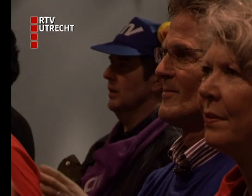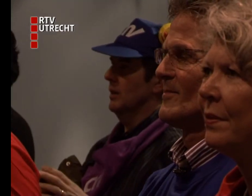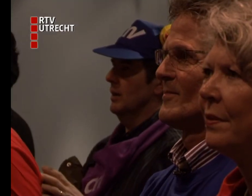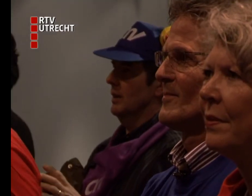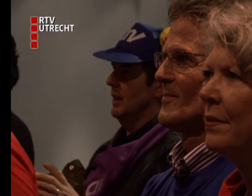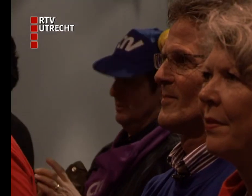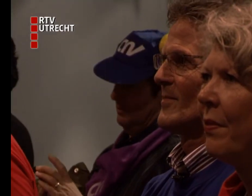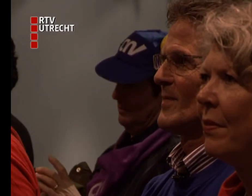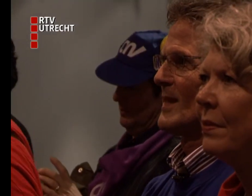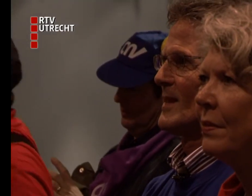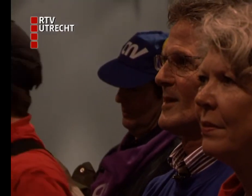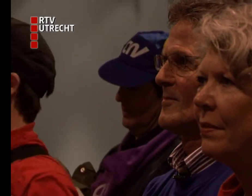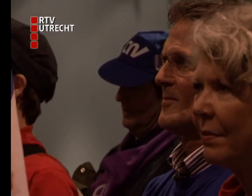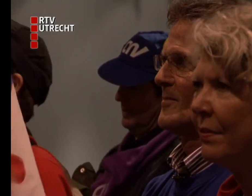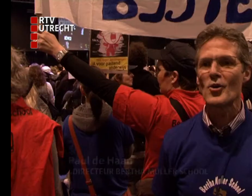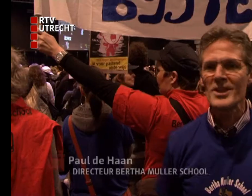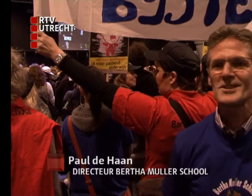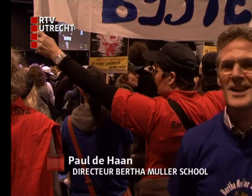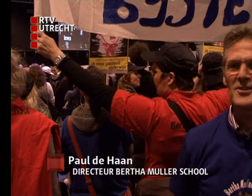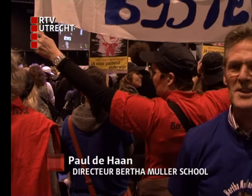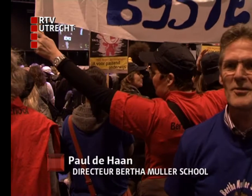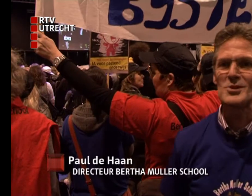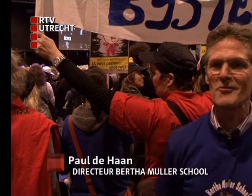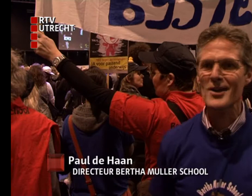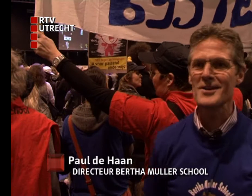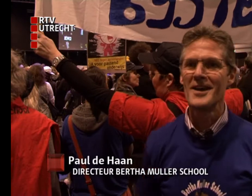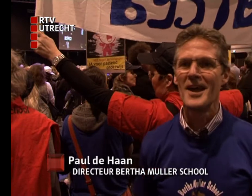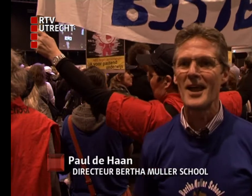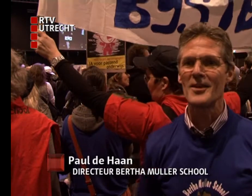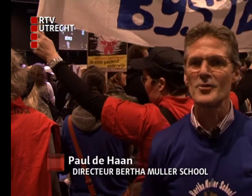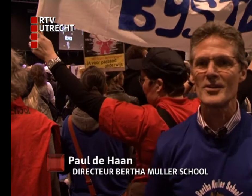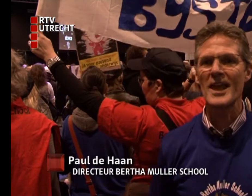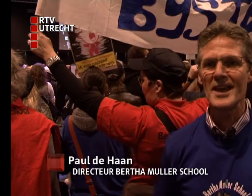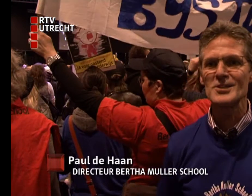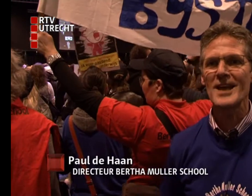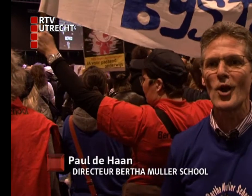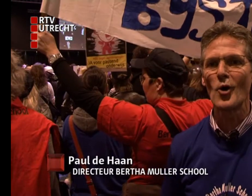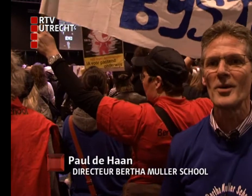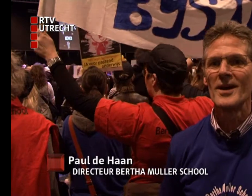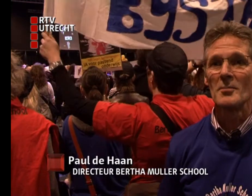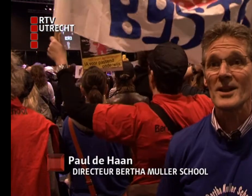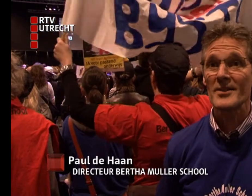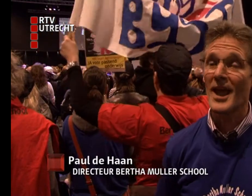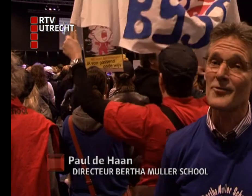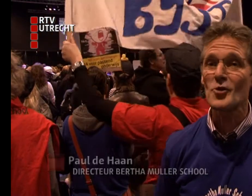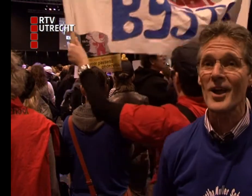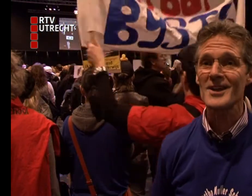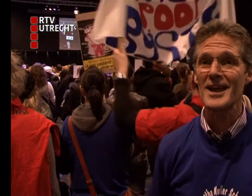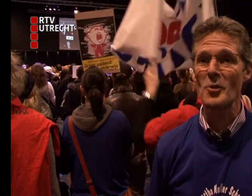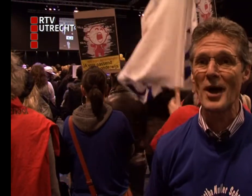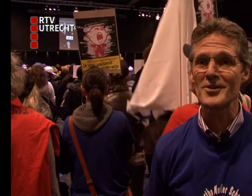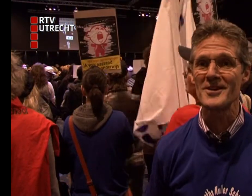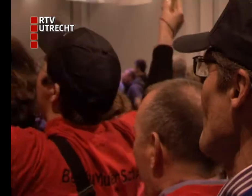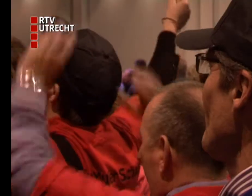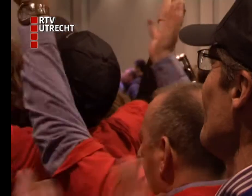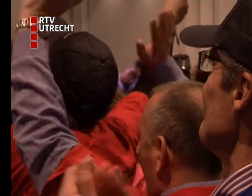merkt de Utrechtse schooldirecteur Paul de Haan. Wij konden eerst de zaal niet in, we moesten wachten. En er ging deze zaal open, maar de helft van de collega's staan